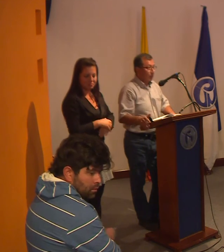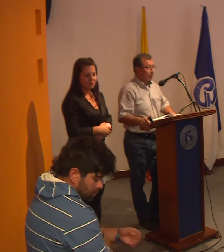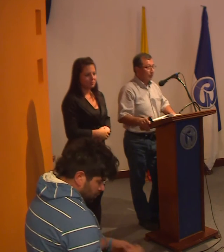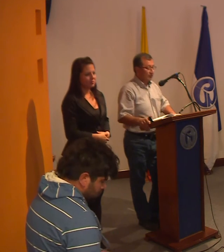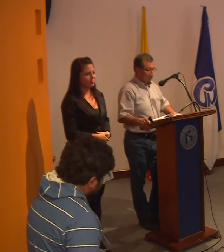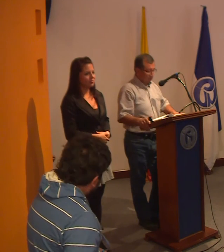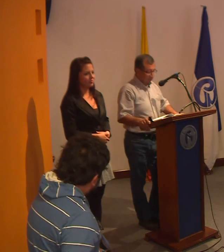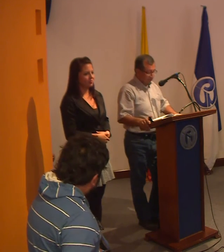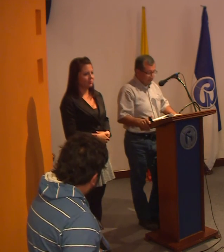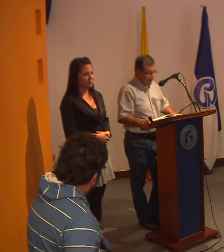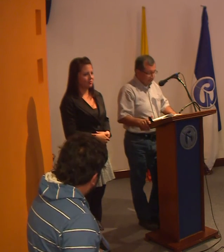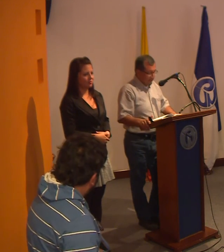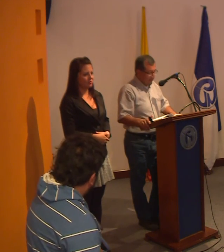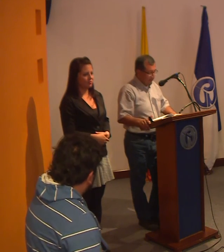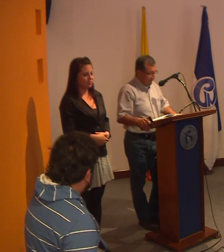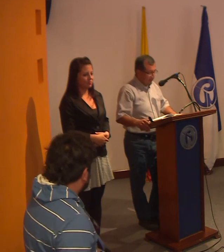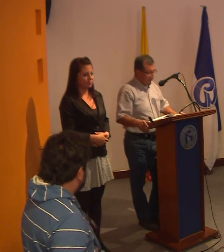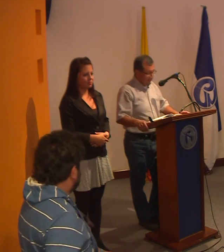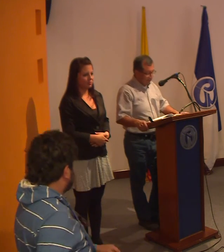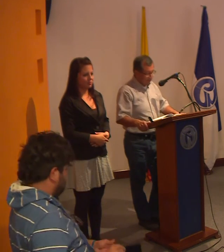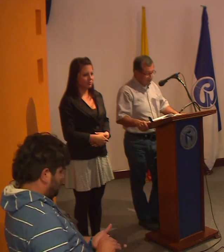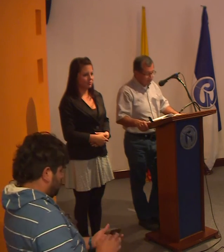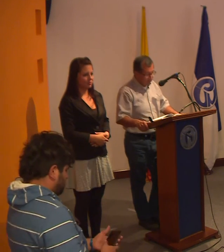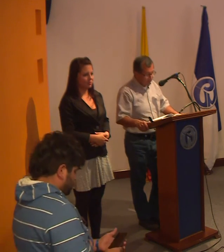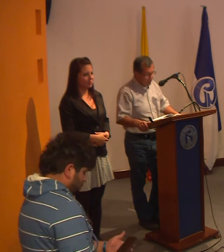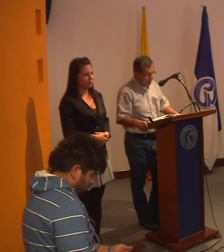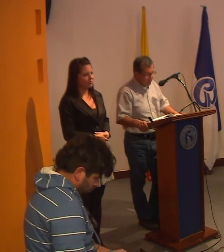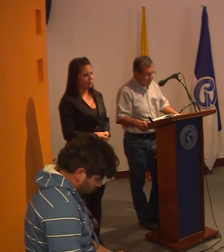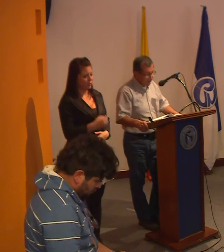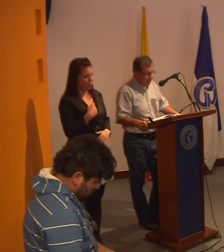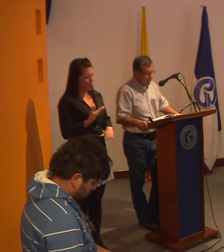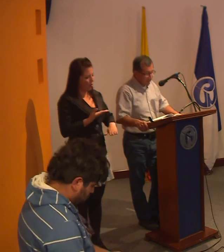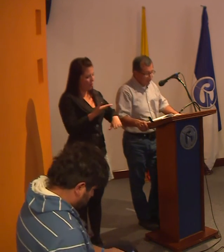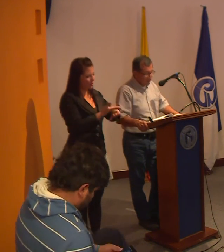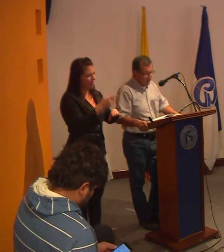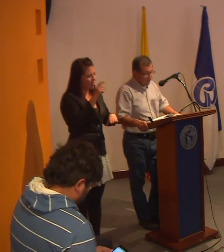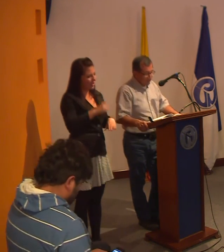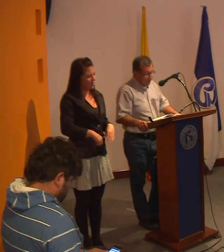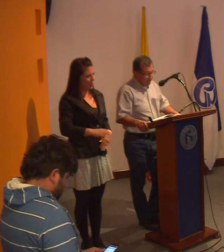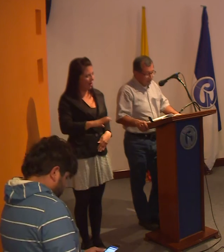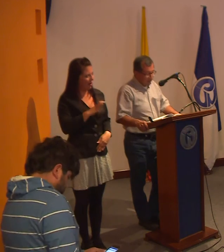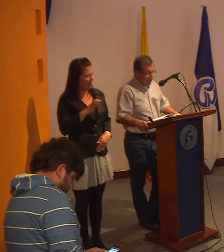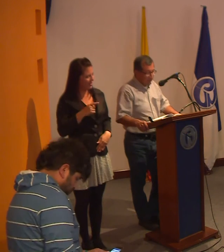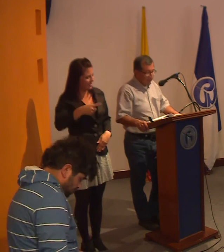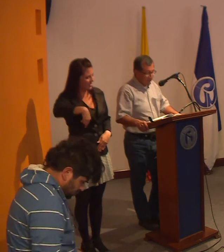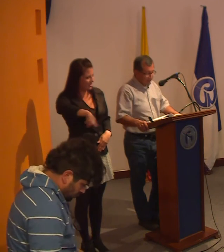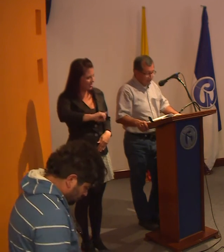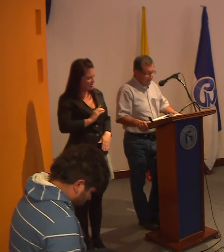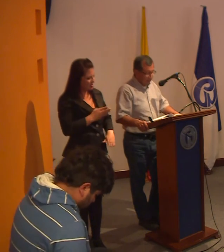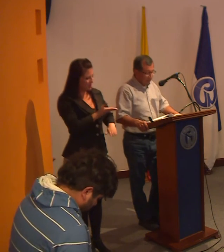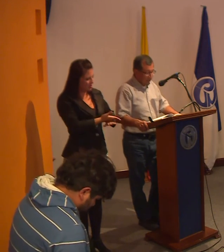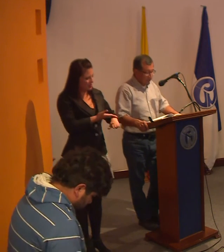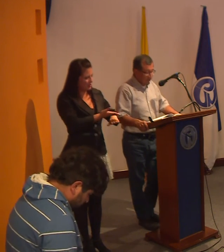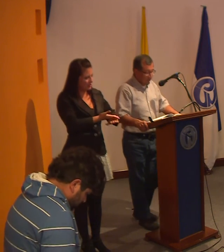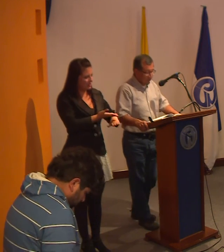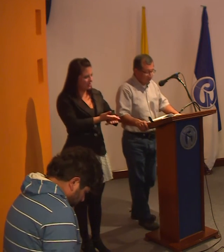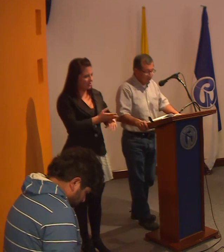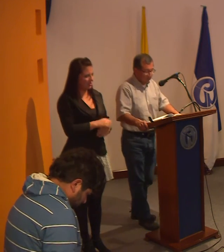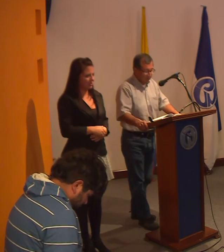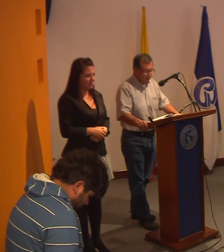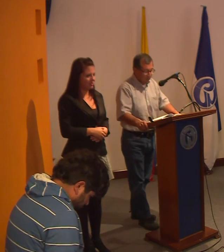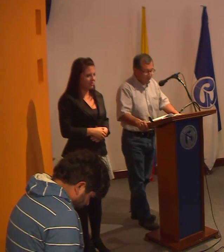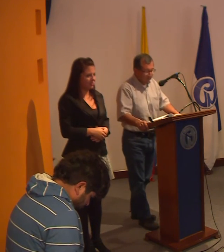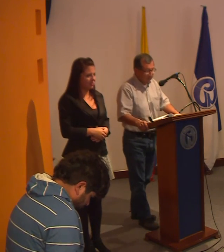Ese ánimo propositivo debe caracterizarnos en nuestro trabajo en este momento, en la misma medida en que reconocemos